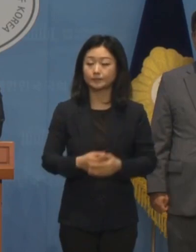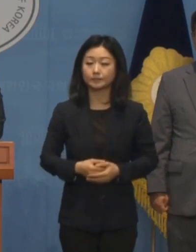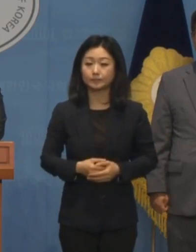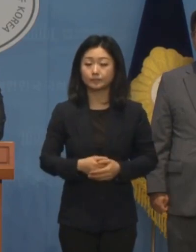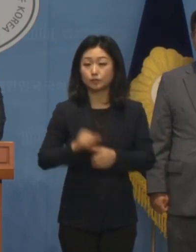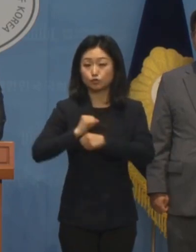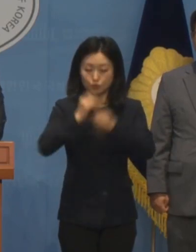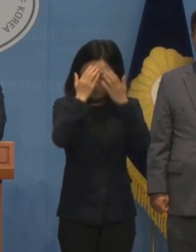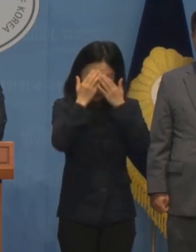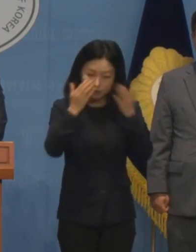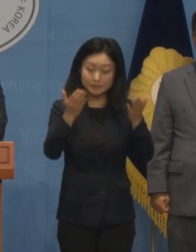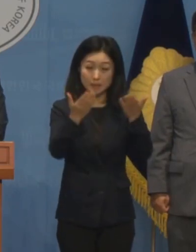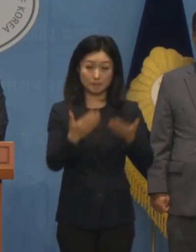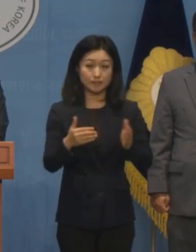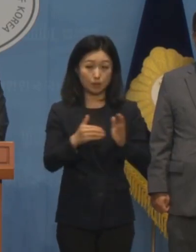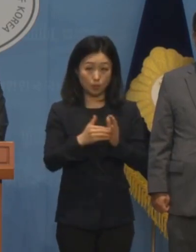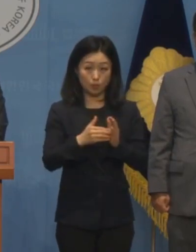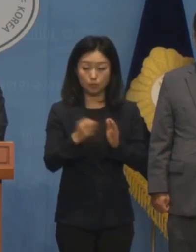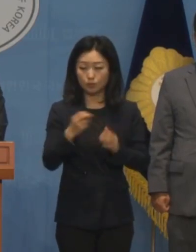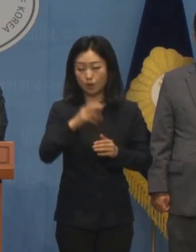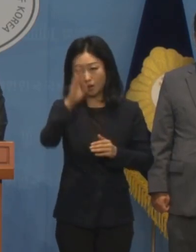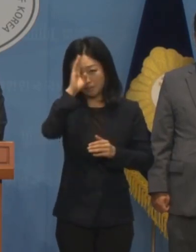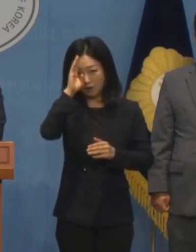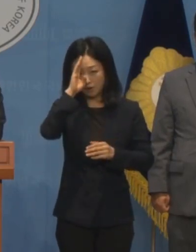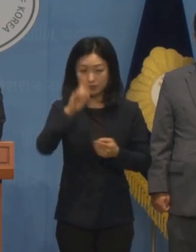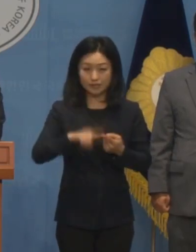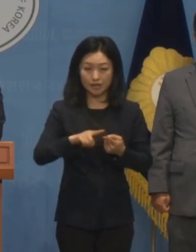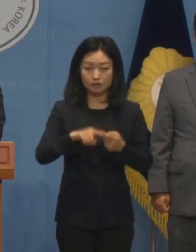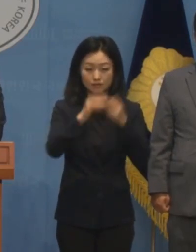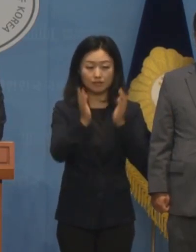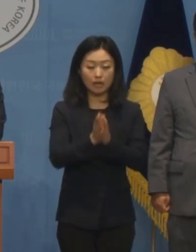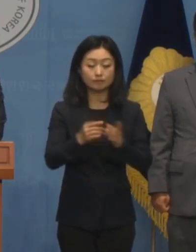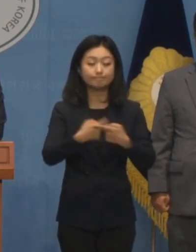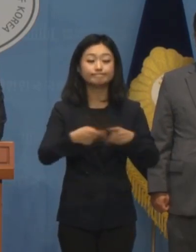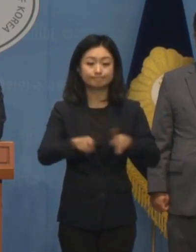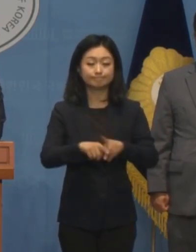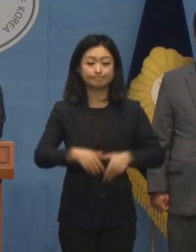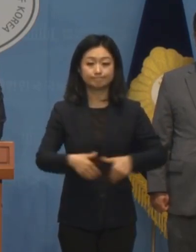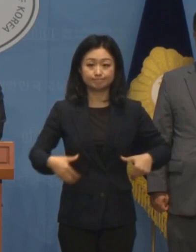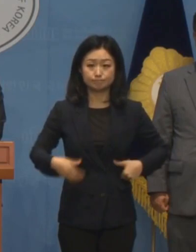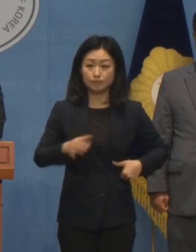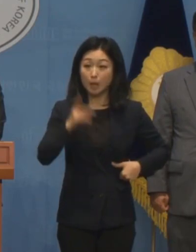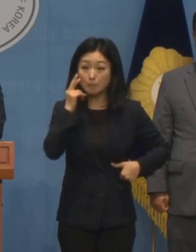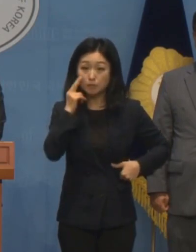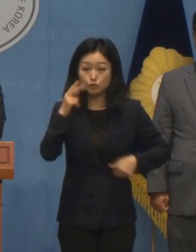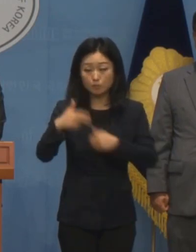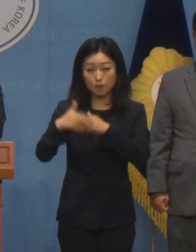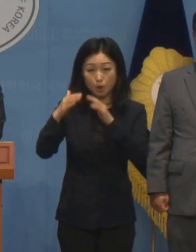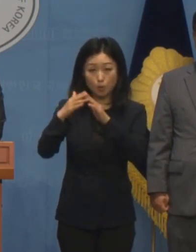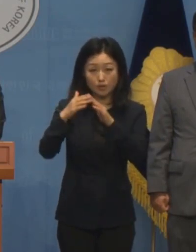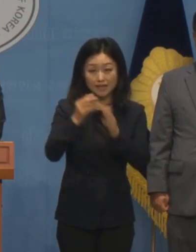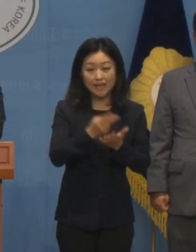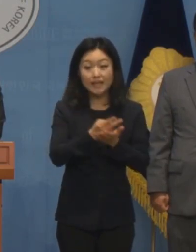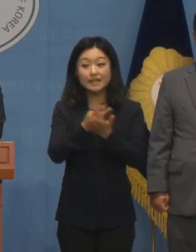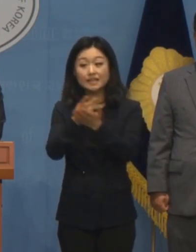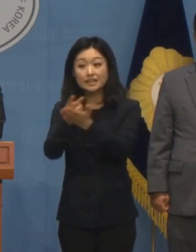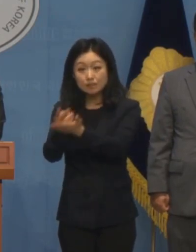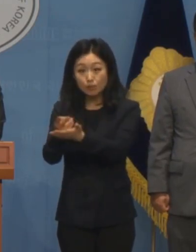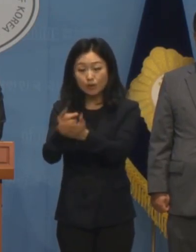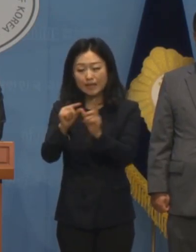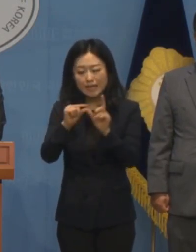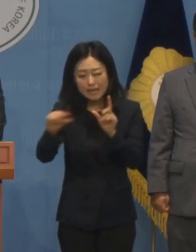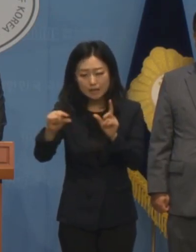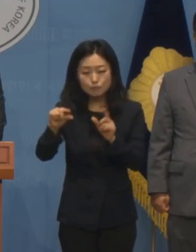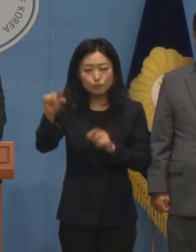병역 면제 판정과 질병 이력에 대해서는 모두 인정한다고 하면서도 미국 병원의 이송 기록 중 일부